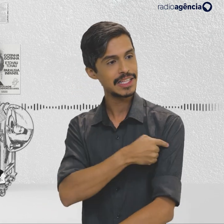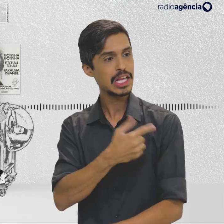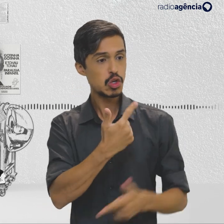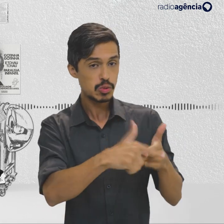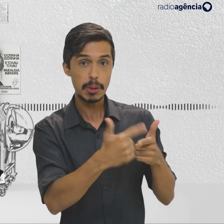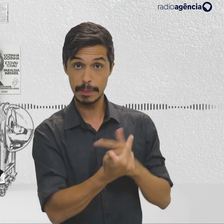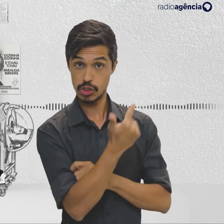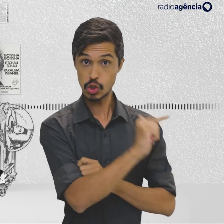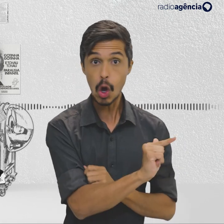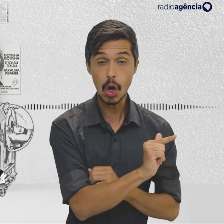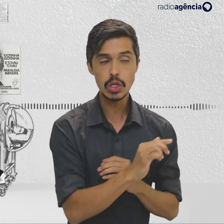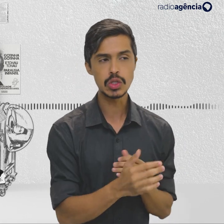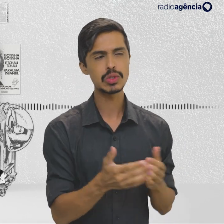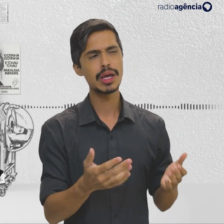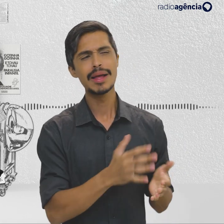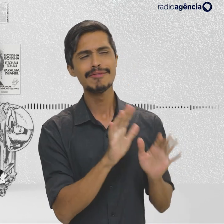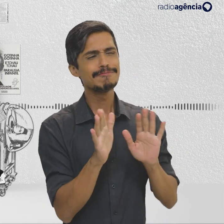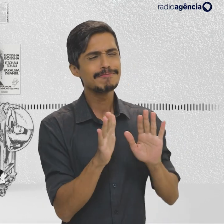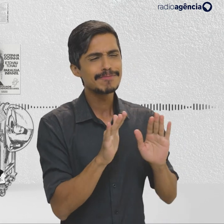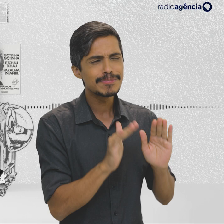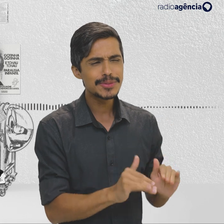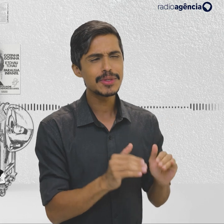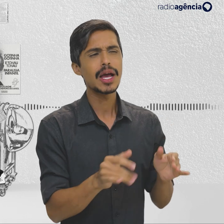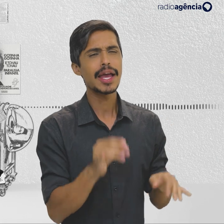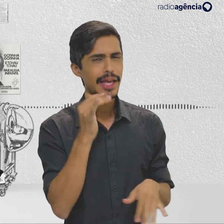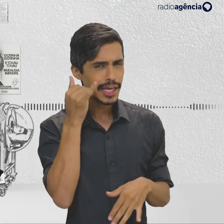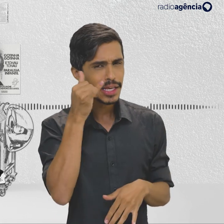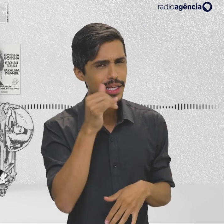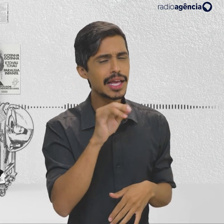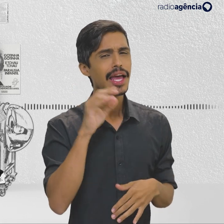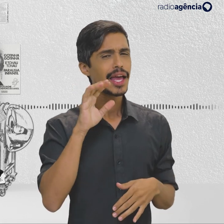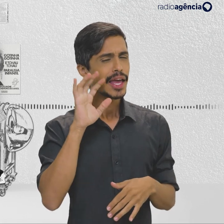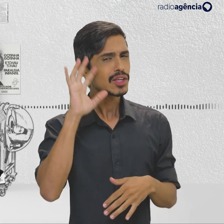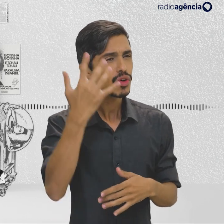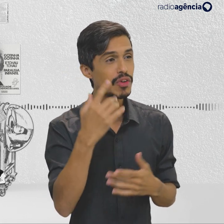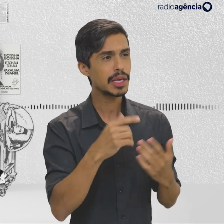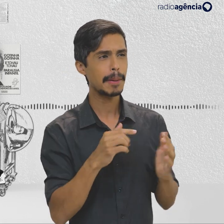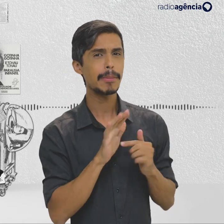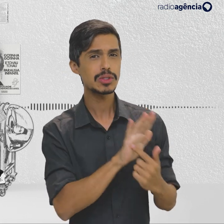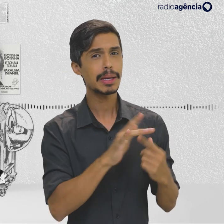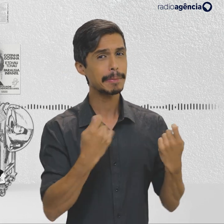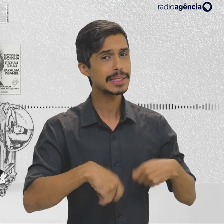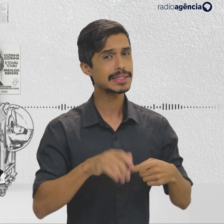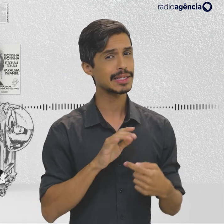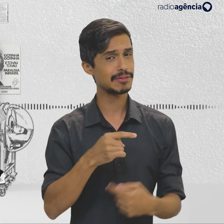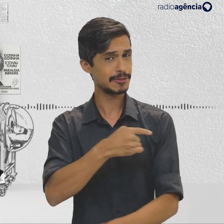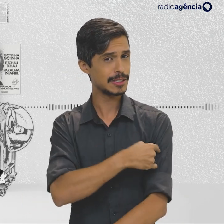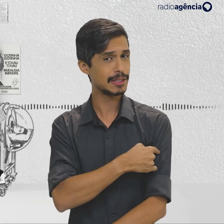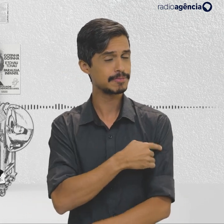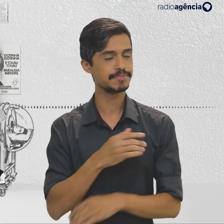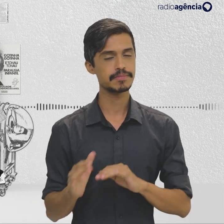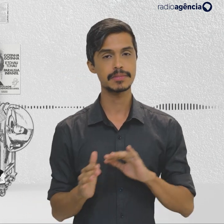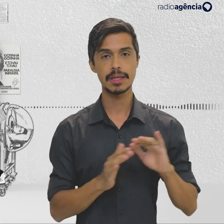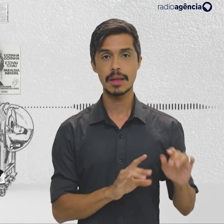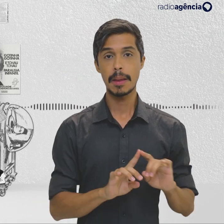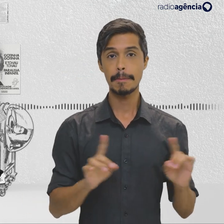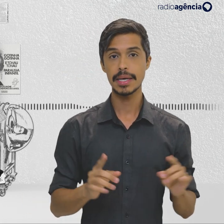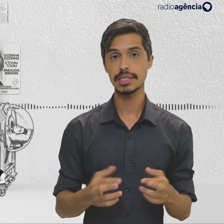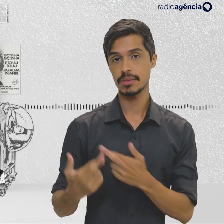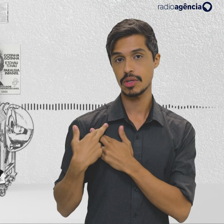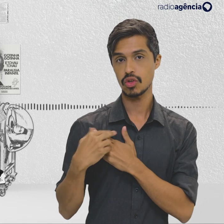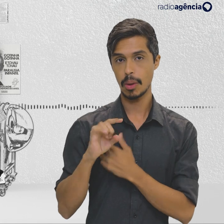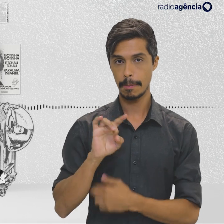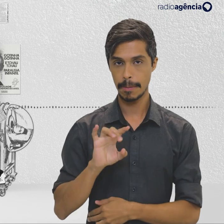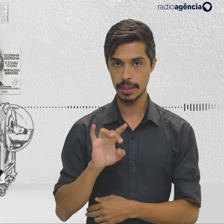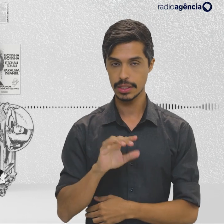população e mostrar a população que é ainda necessário vacinar mas a responsabilidade não é só